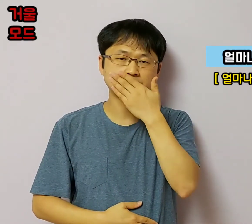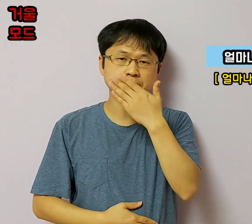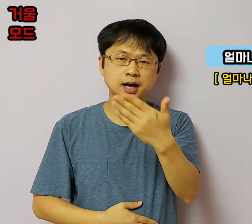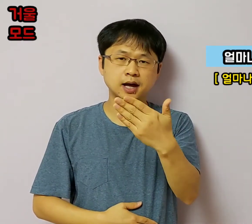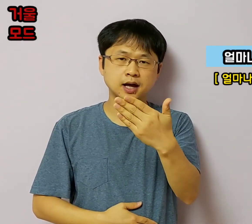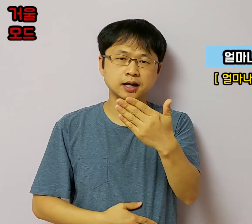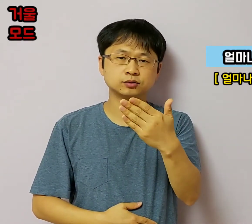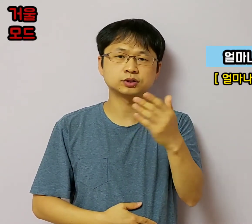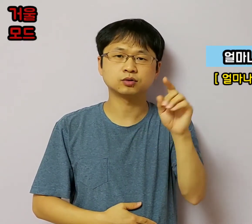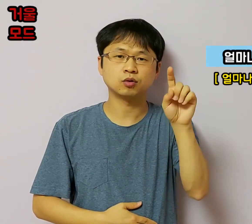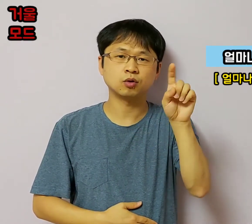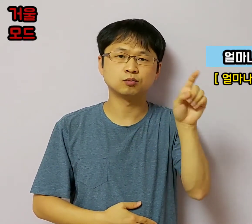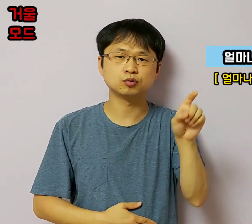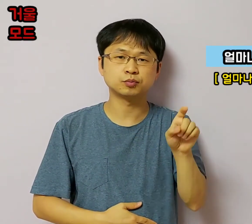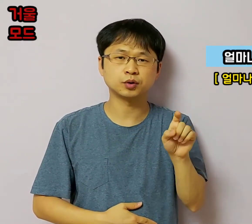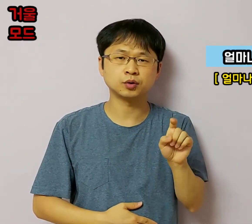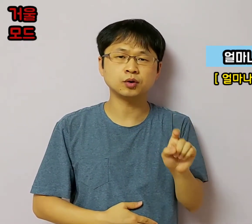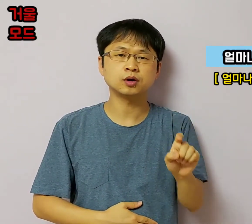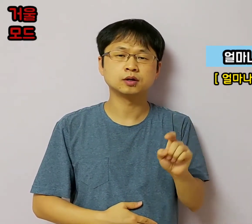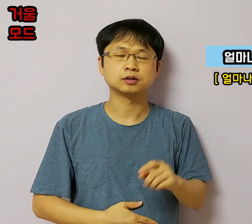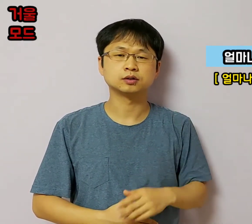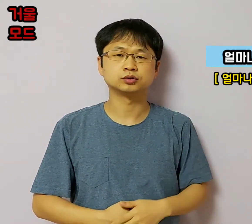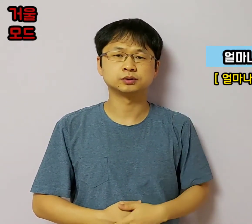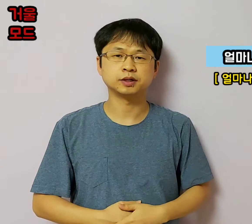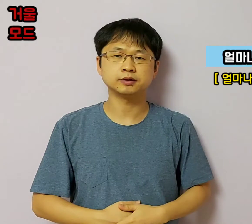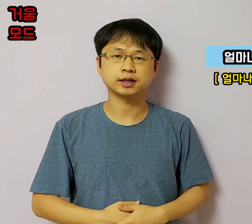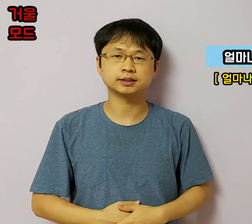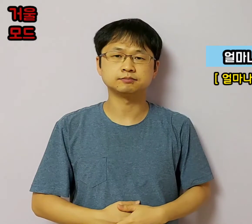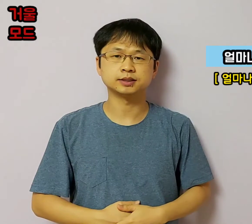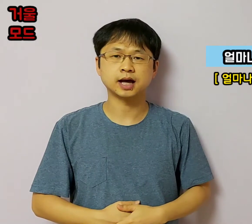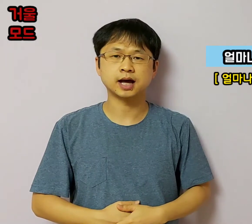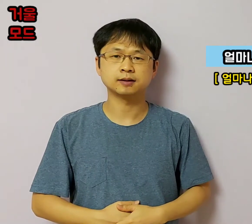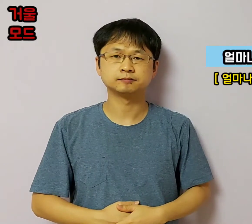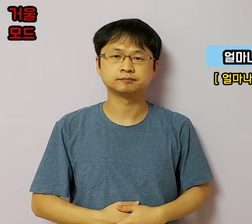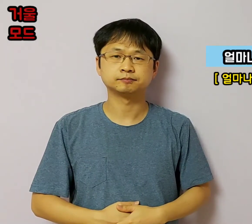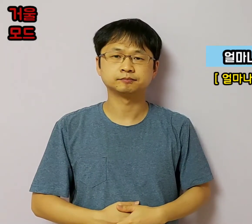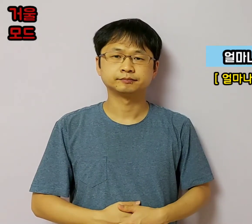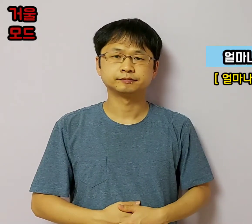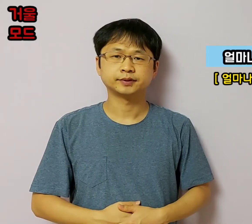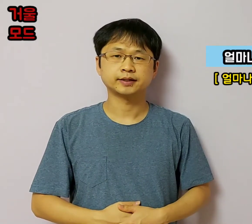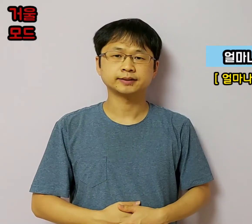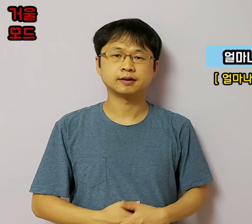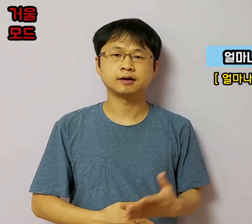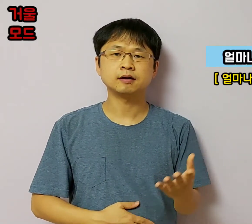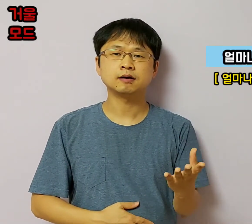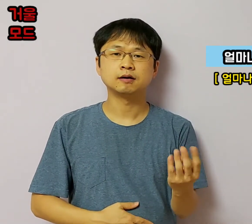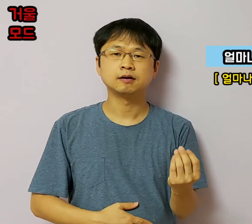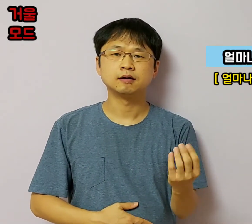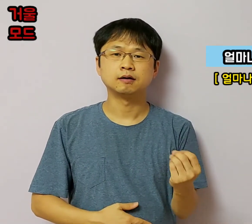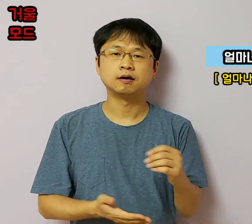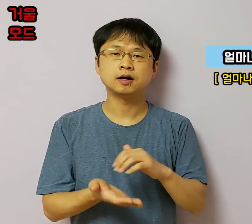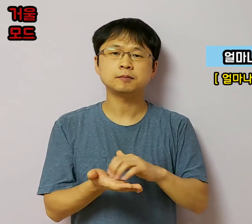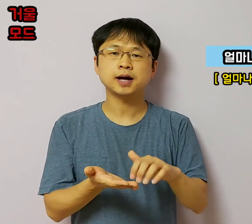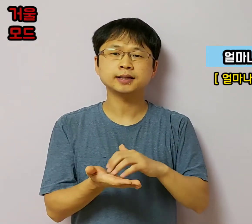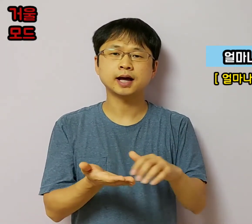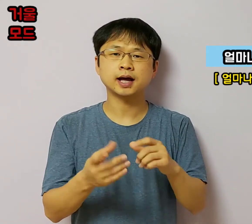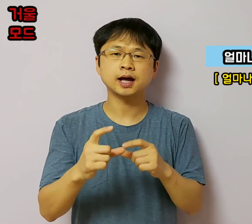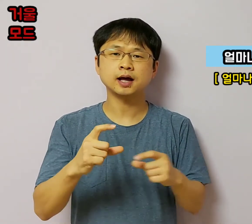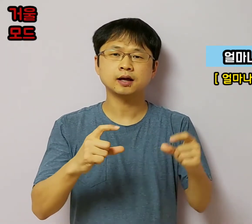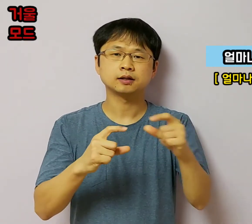파 해주시고 물음표 그려주시면 되겠습니다. 네, 그래서 얼마나